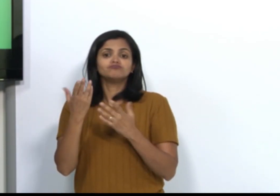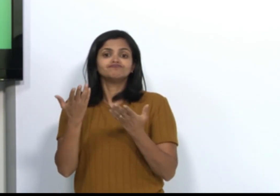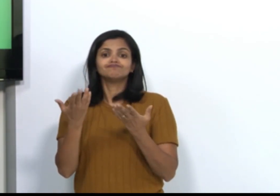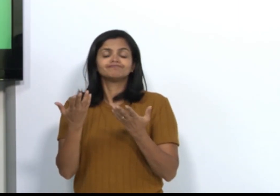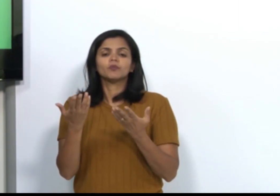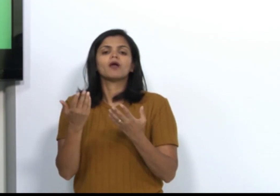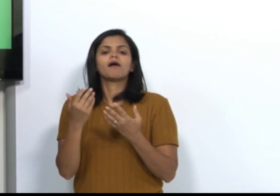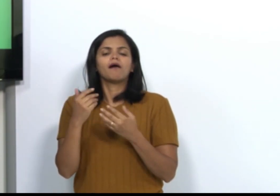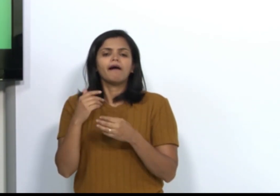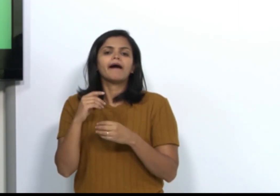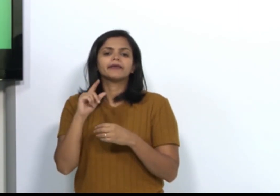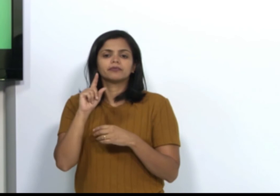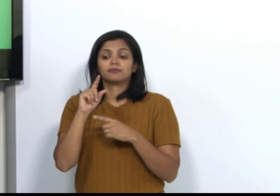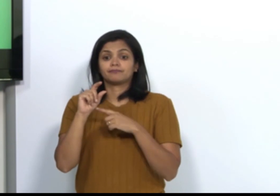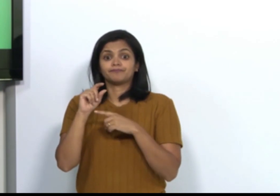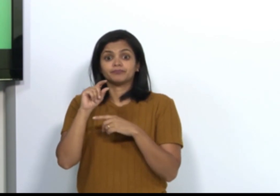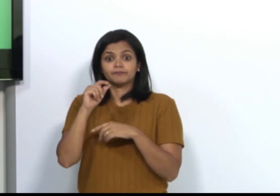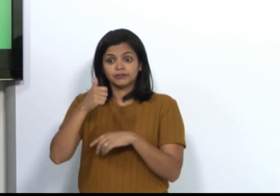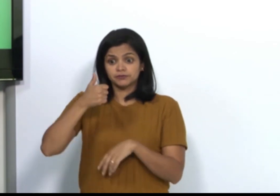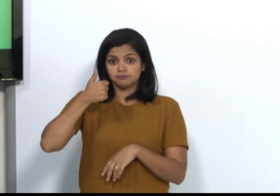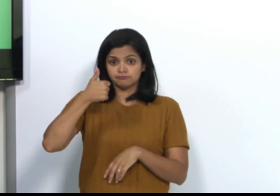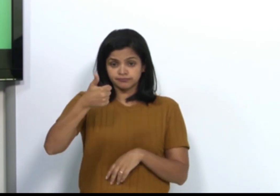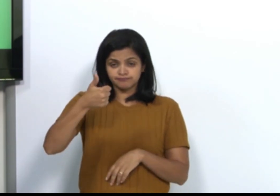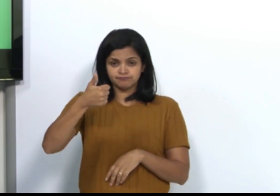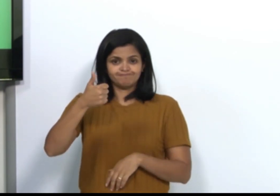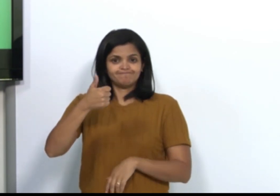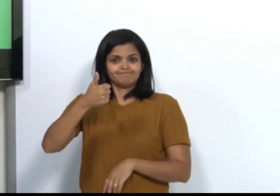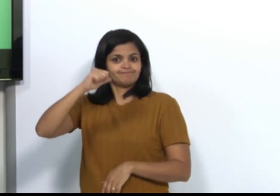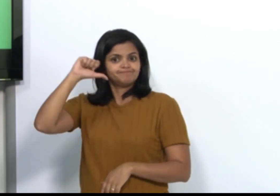É um sinal? Não, é um gesto, não é?